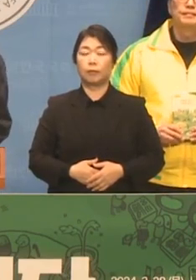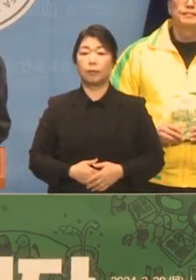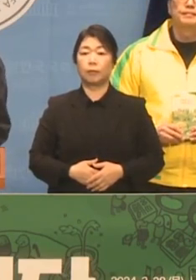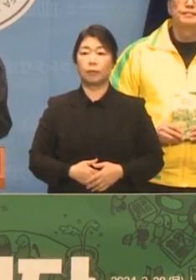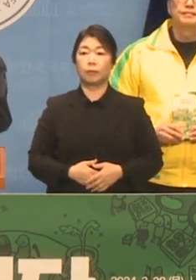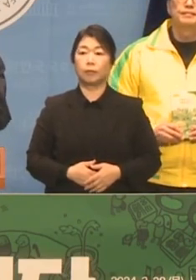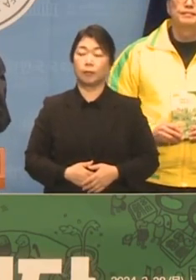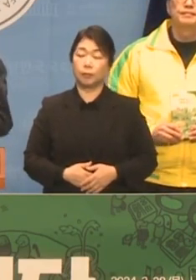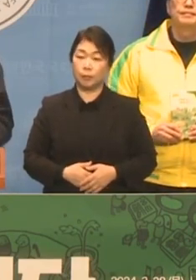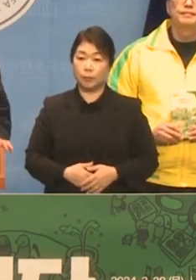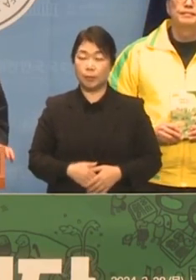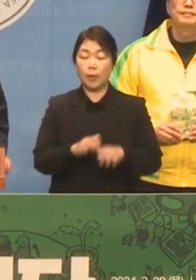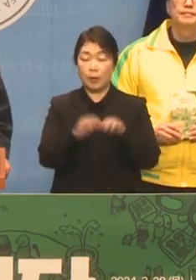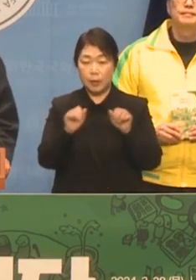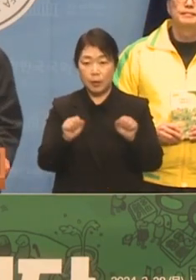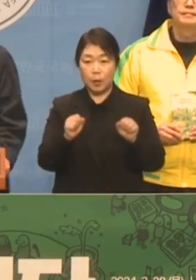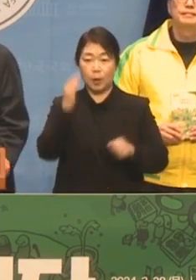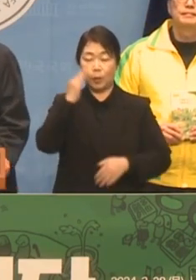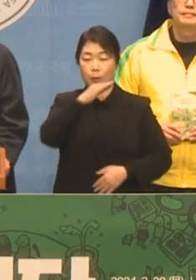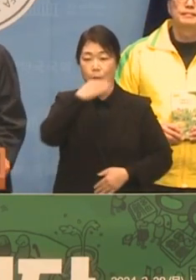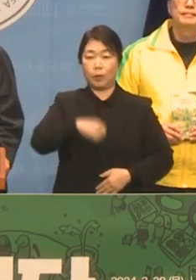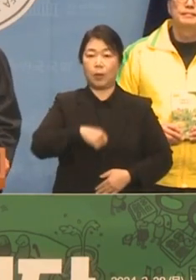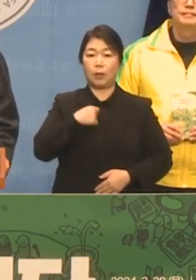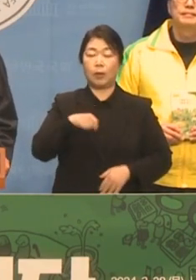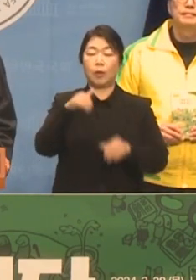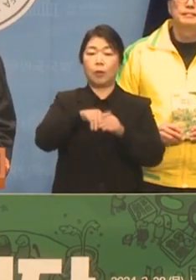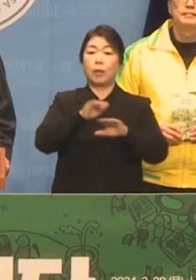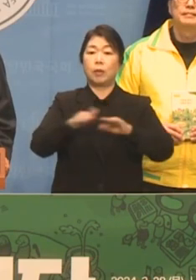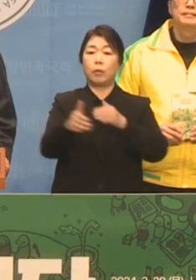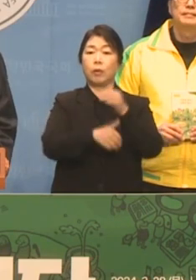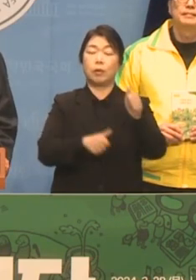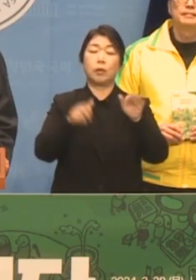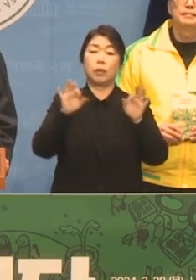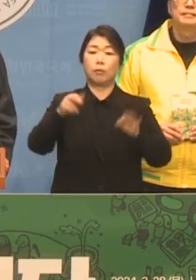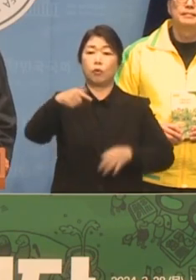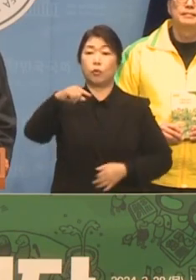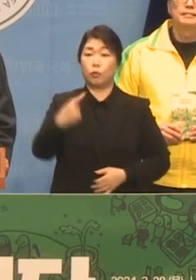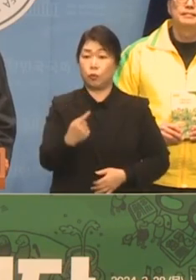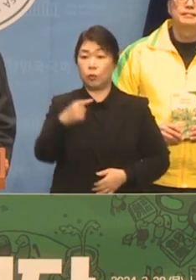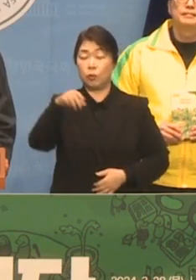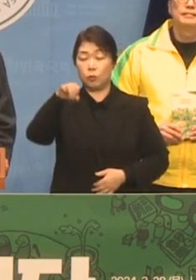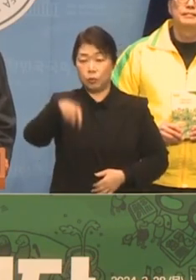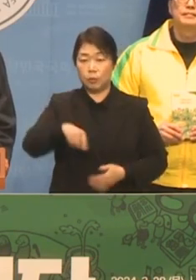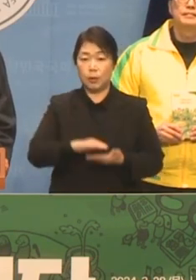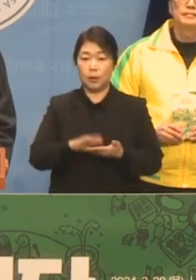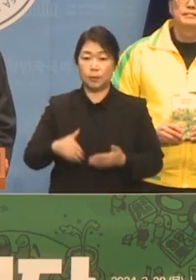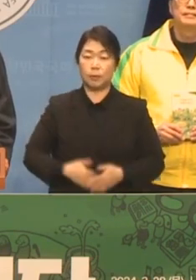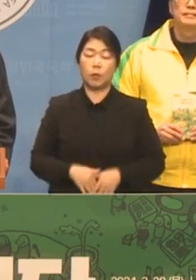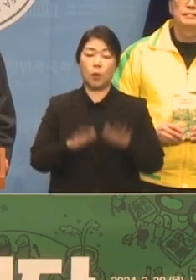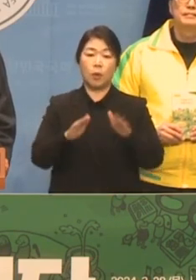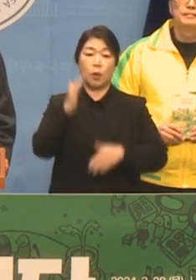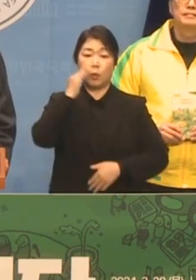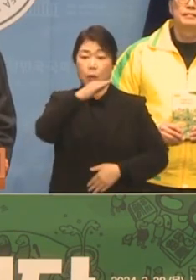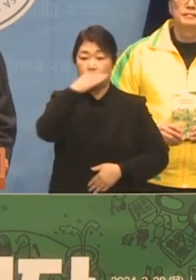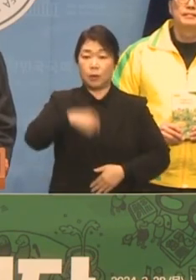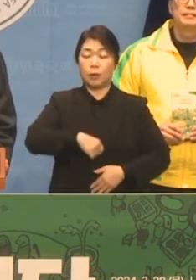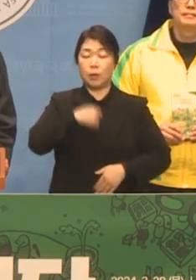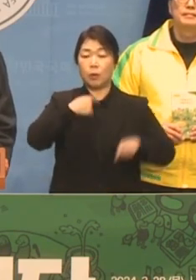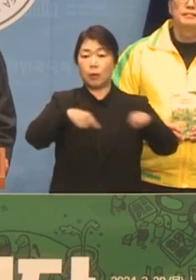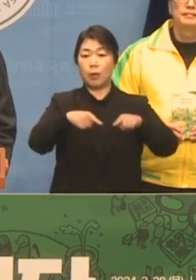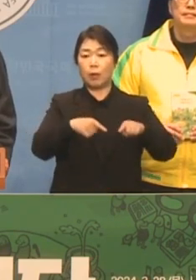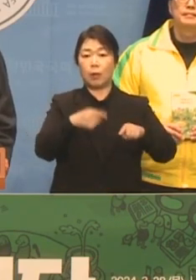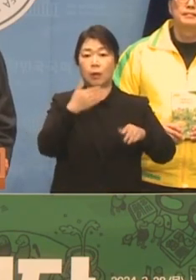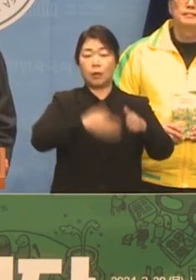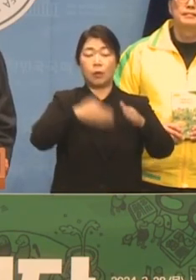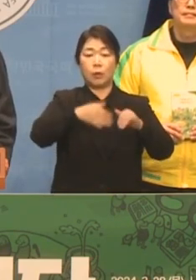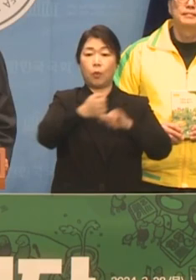마치겠습니다네 안녕하세요 녹색 정의당 상임 선대위원장 김준 어 오늘 녹색 정의당이 정책 공약집을